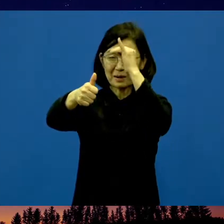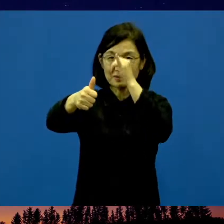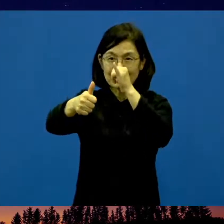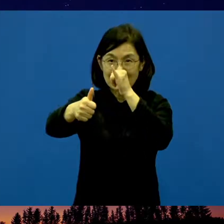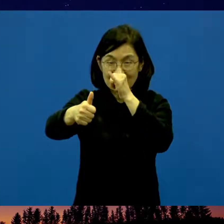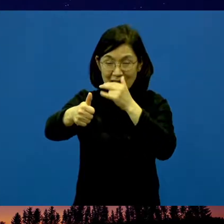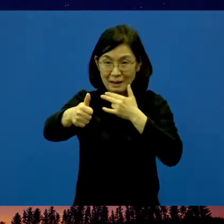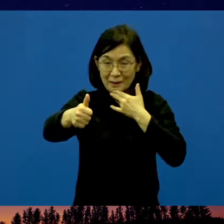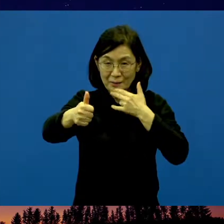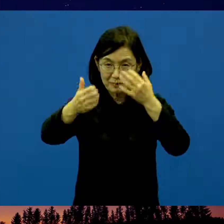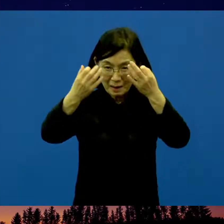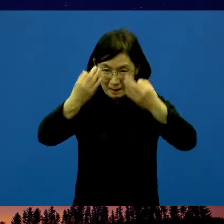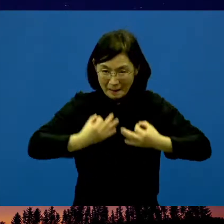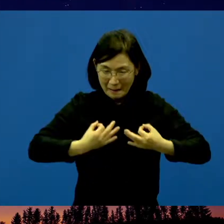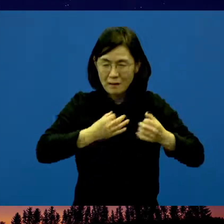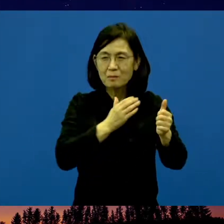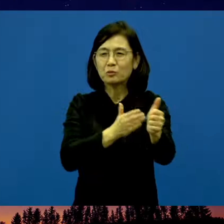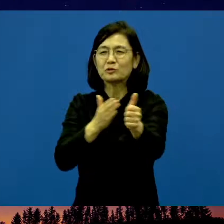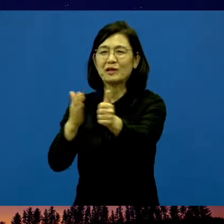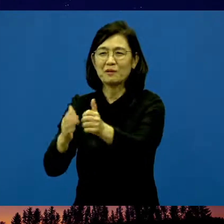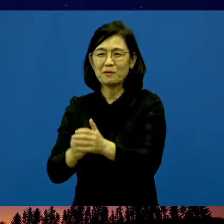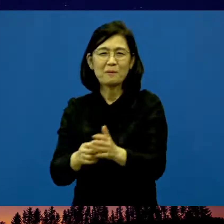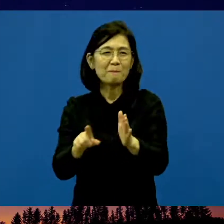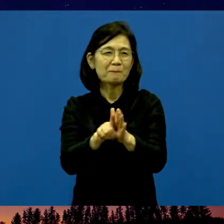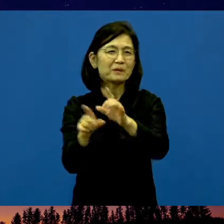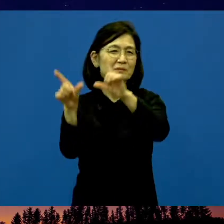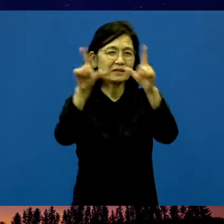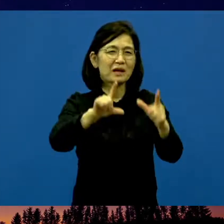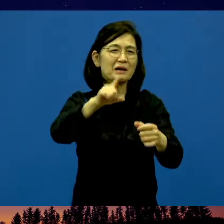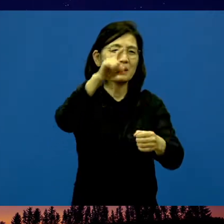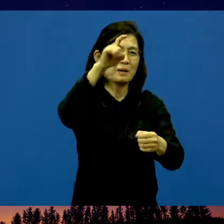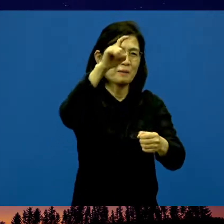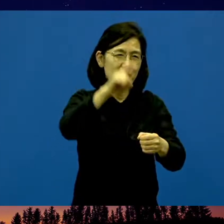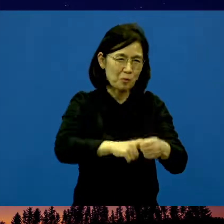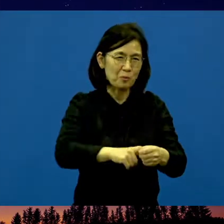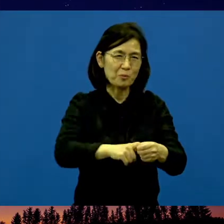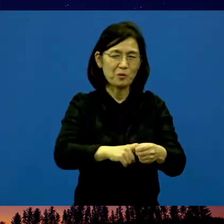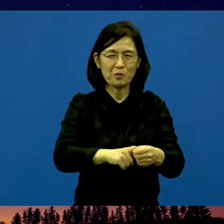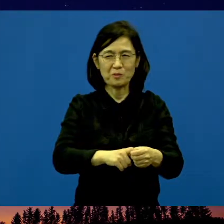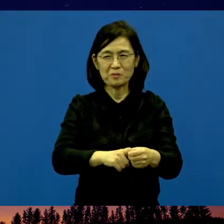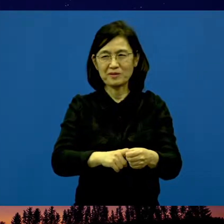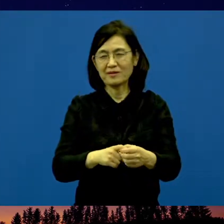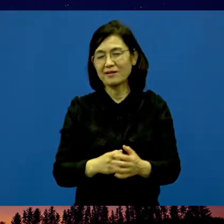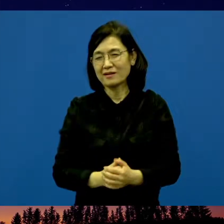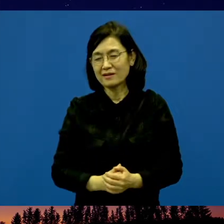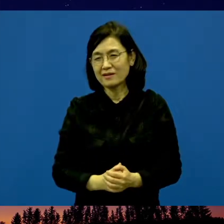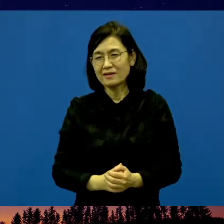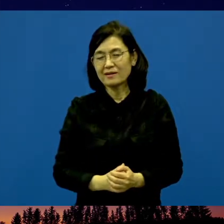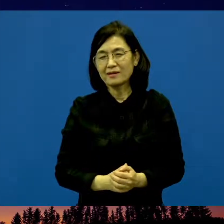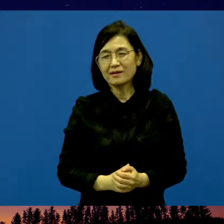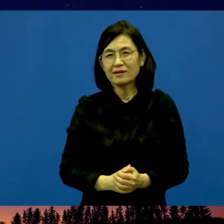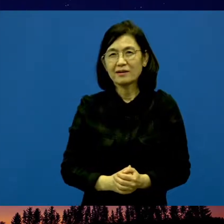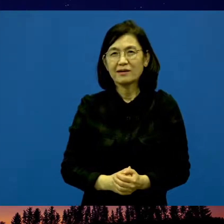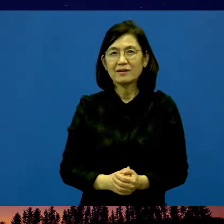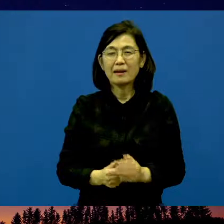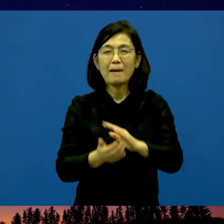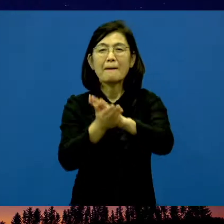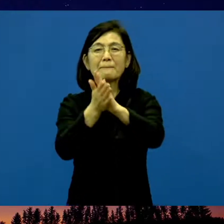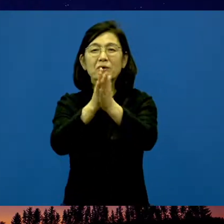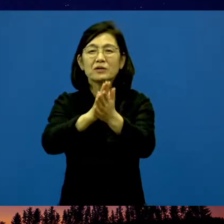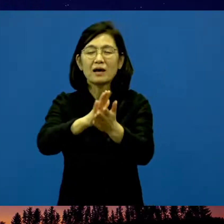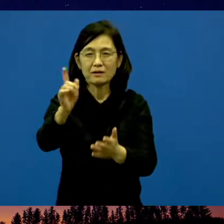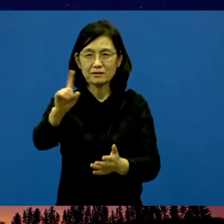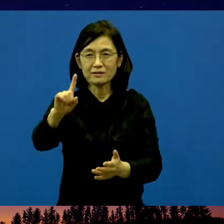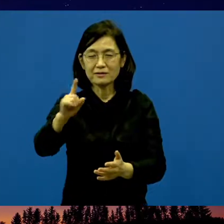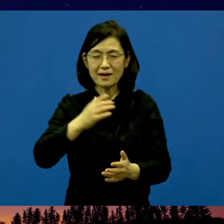신앙의 목표고 바울이 지금 우리에게 던지는 도전이죠. 자, 이 변화는 어떤 것입니까? 우리 안에